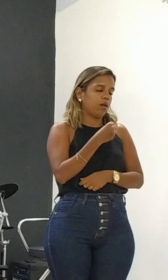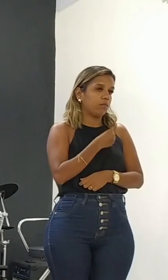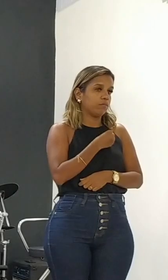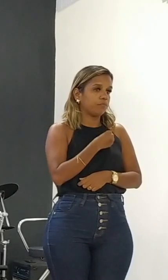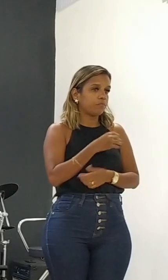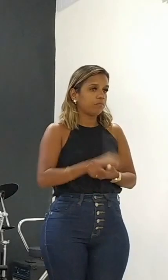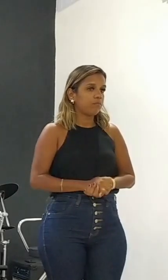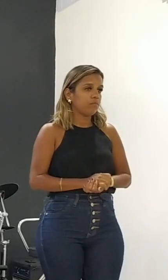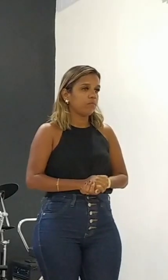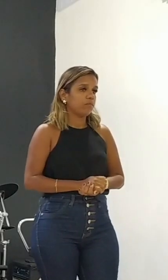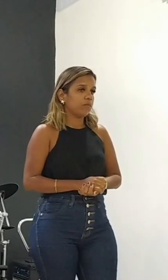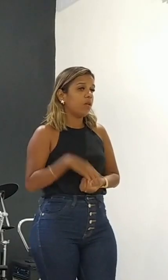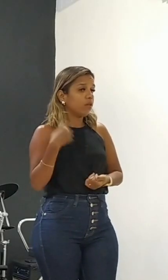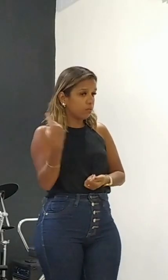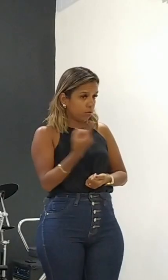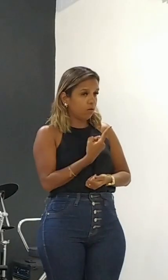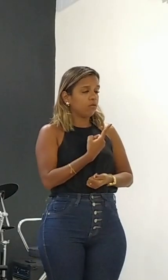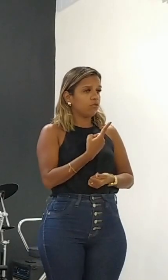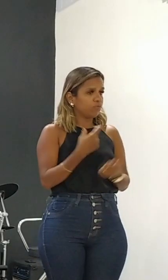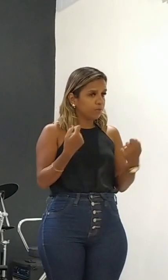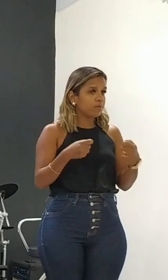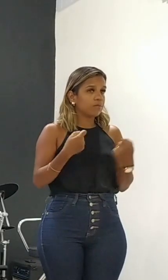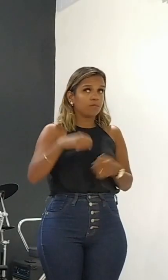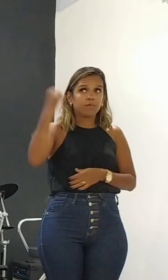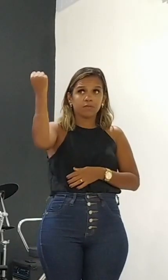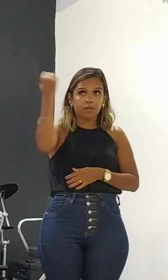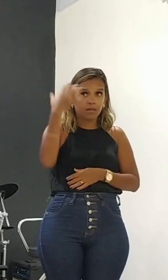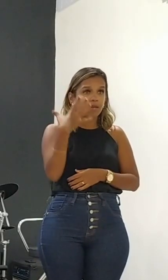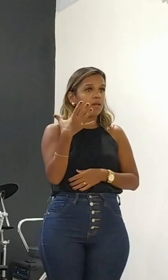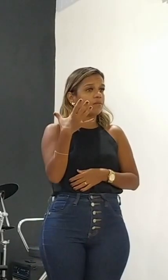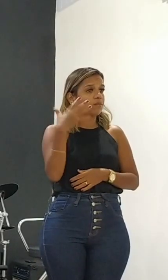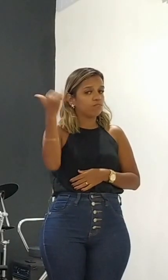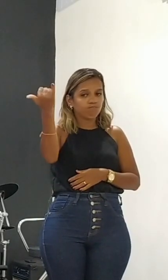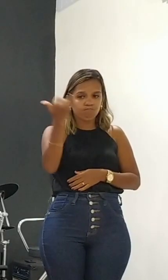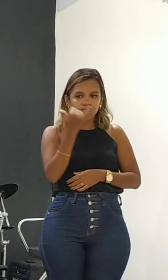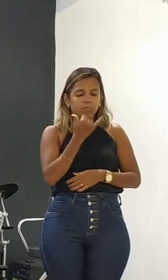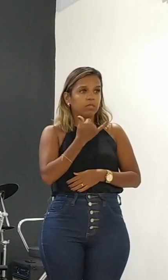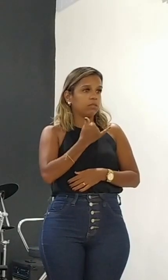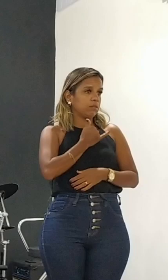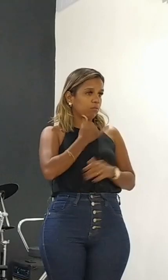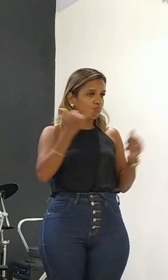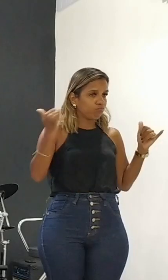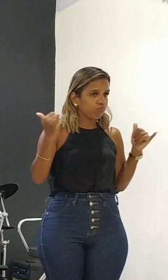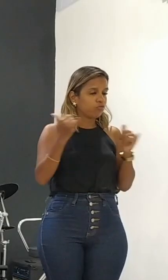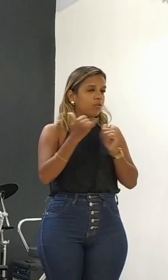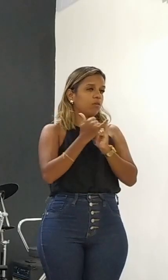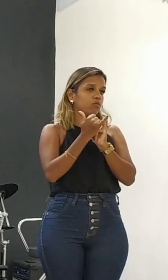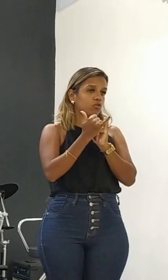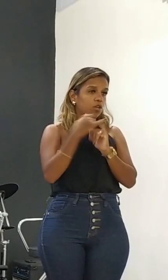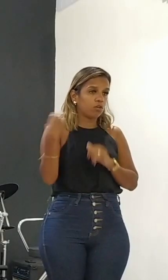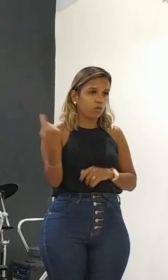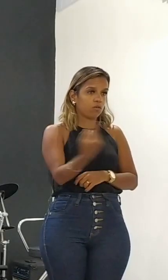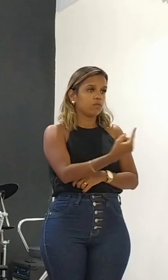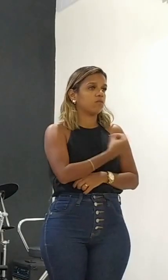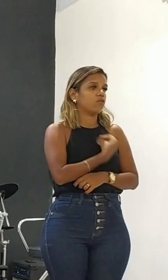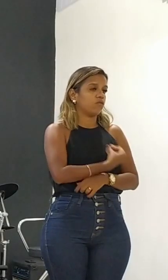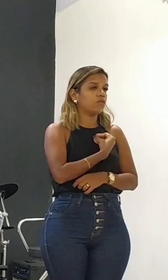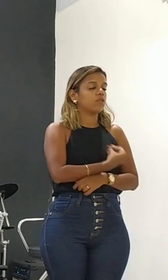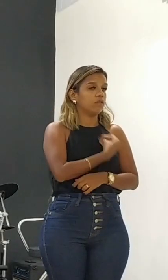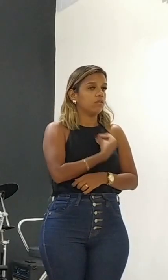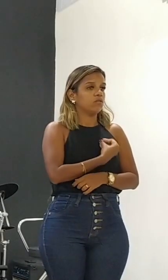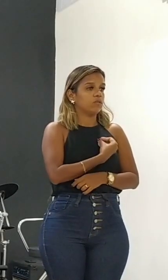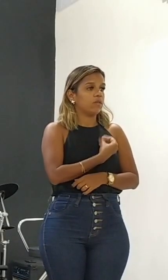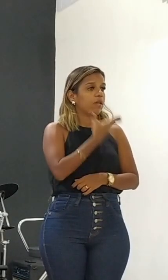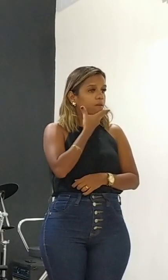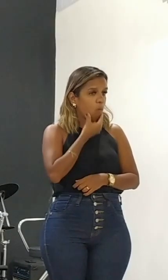né? E todos nós necessitamos dessa graça de Deus, do perdão de Deus sobre as nossas vidas. E Neemias ele se coloca ali